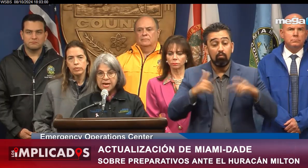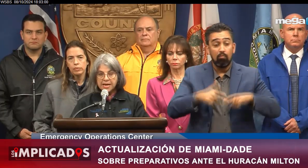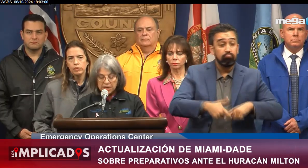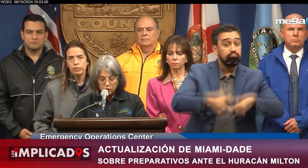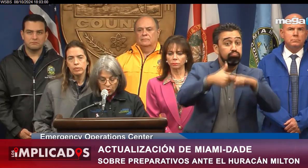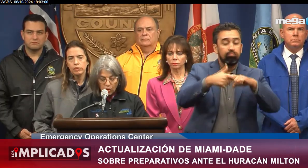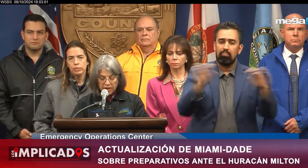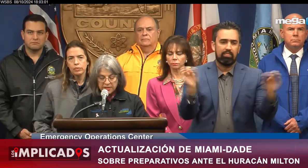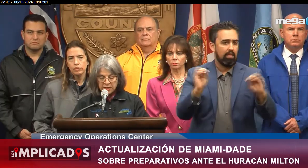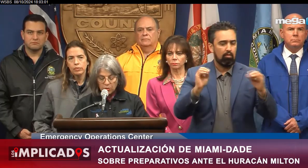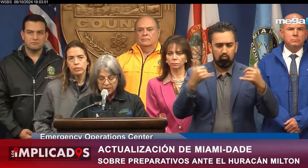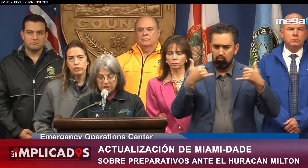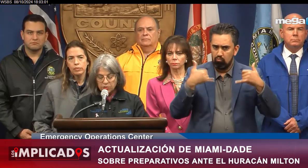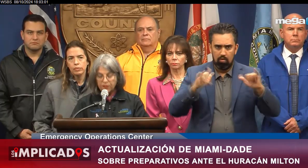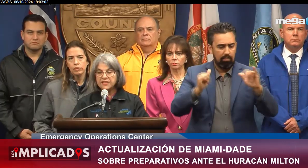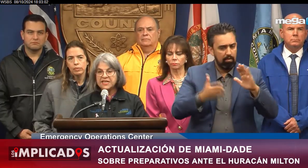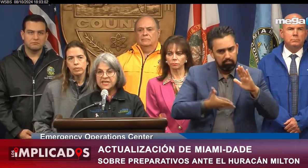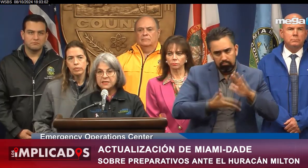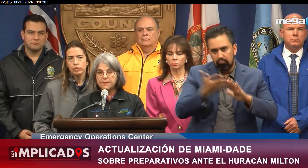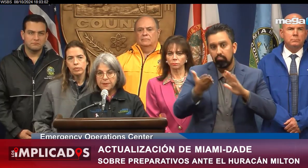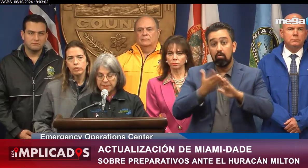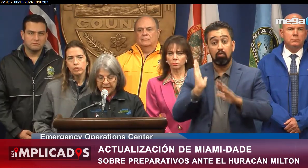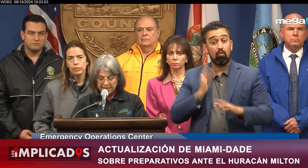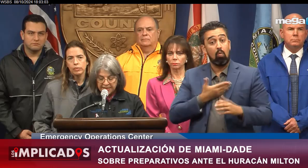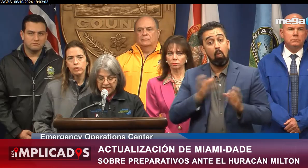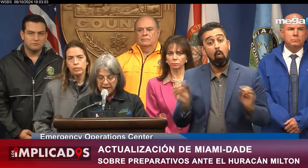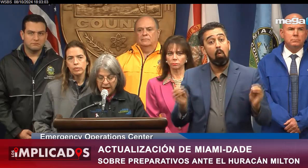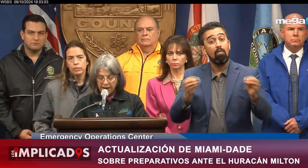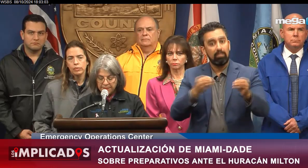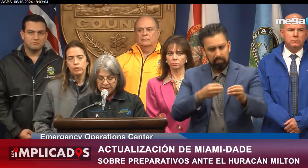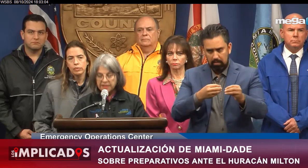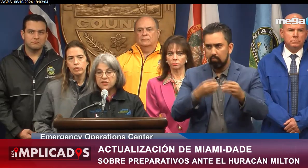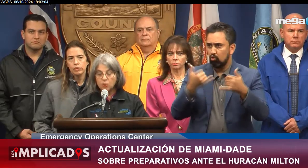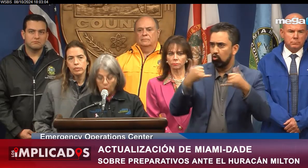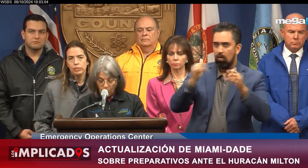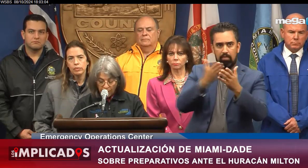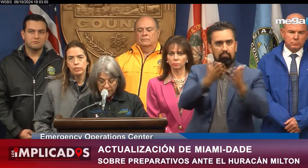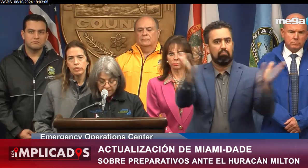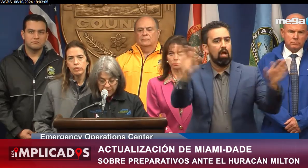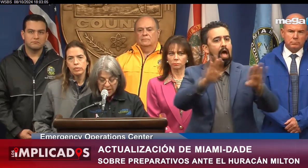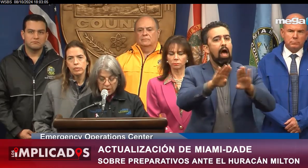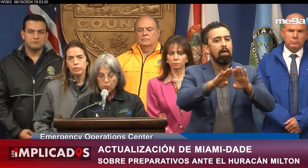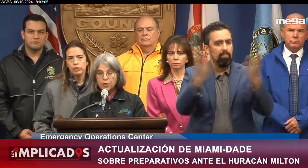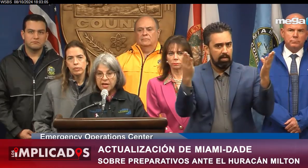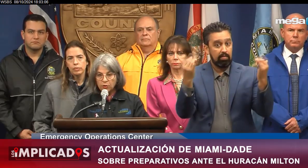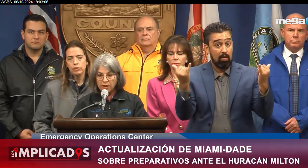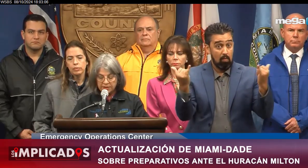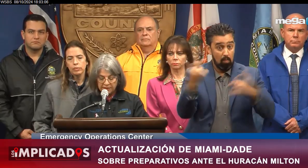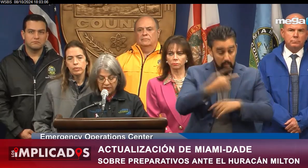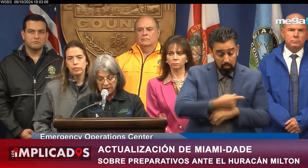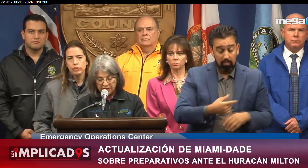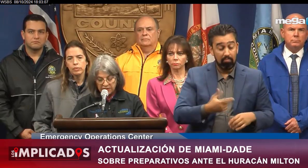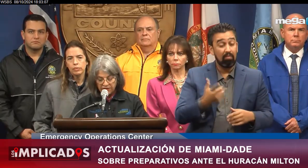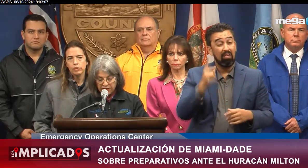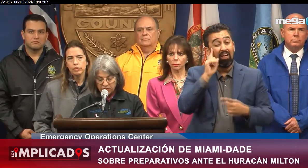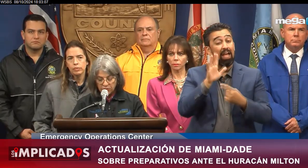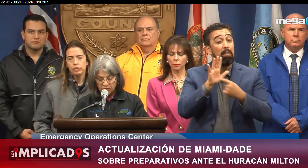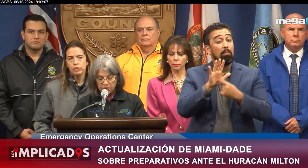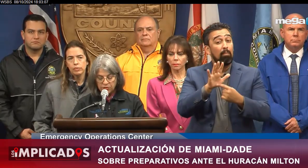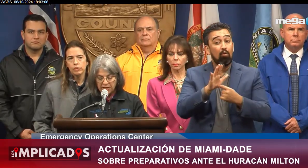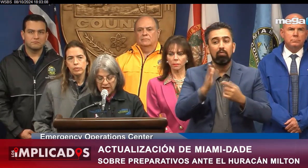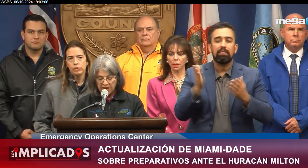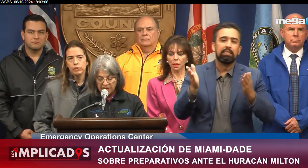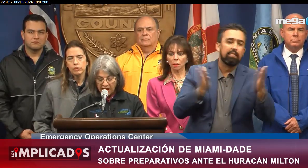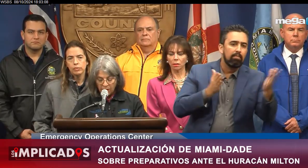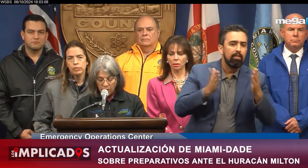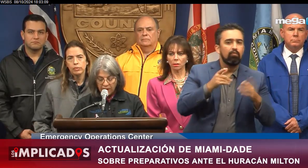afectado y todas nuestras oficinas permanezcan abiertas hoy, incluyendo los